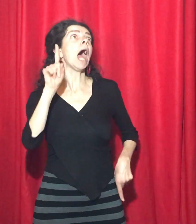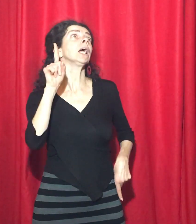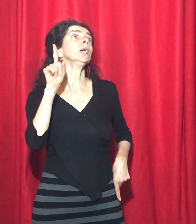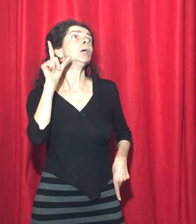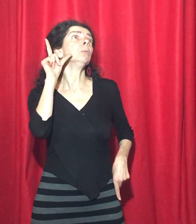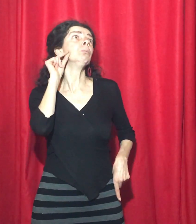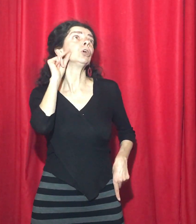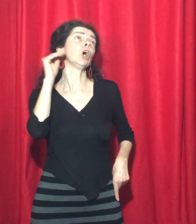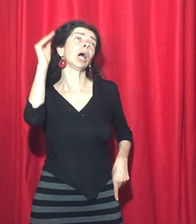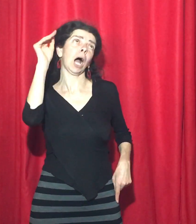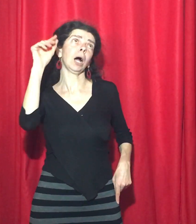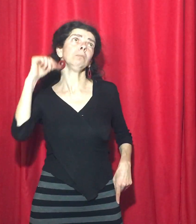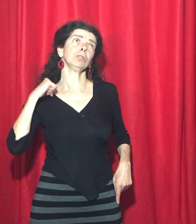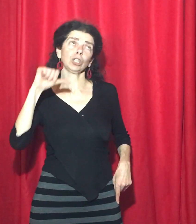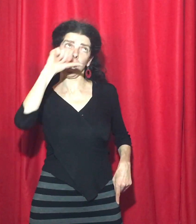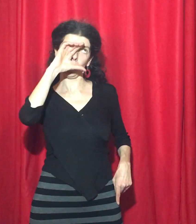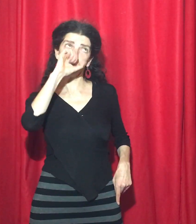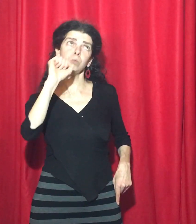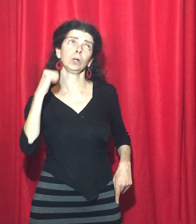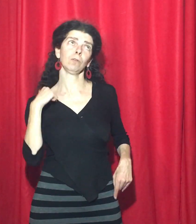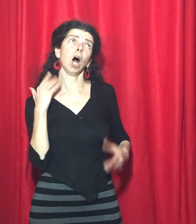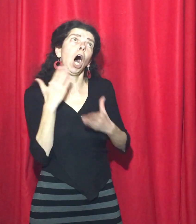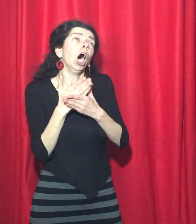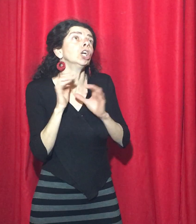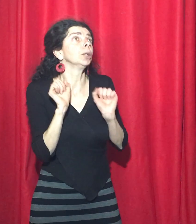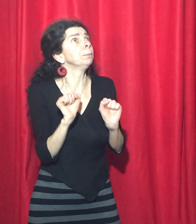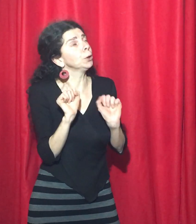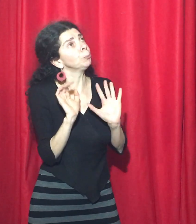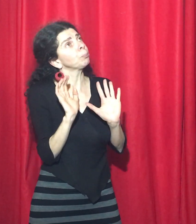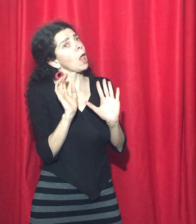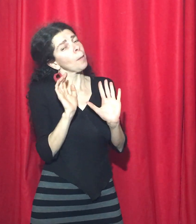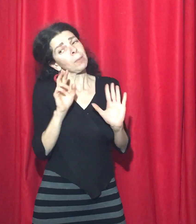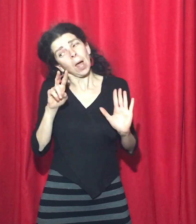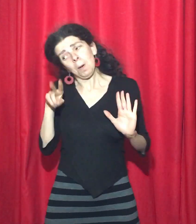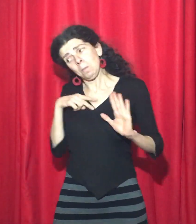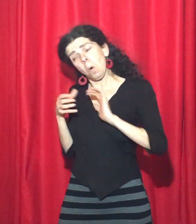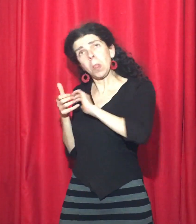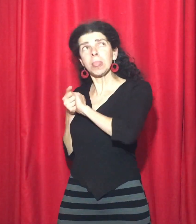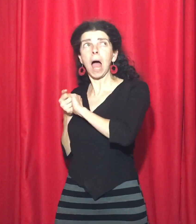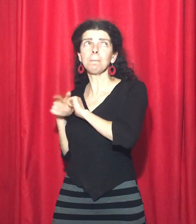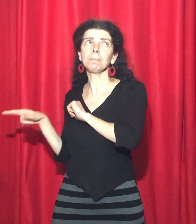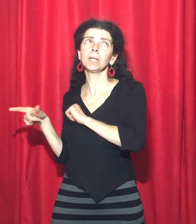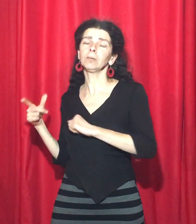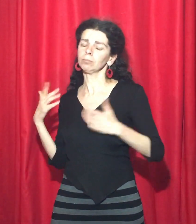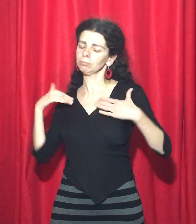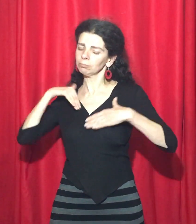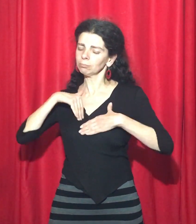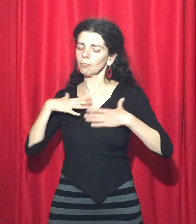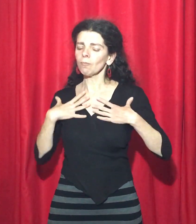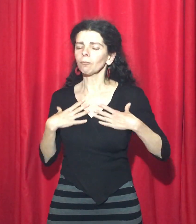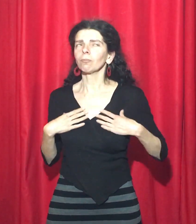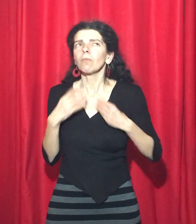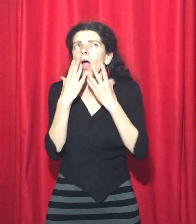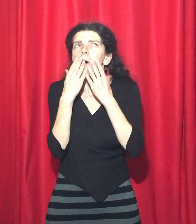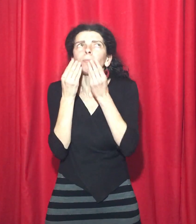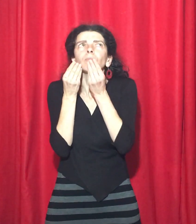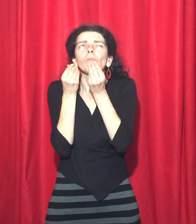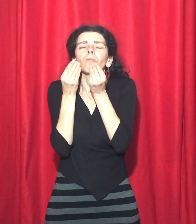Si je peux me permettre, monsieur le grand méchant loup, » répondit Jules. « Mon ami a certainement meilleur goût qu'un pauvre petit cochon qui